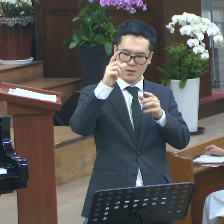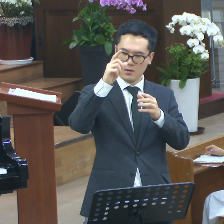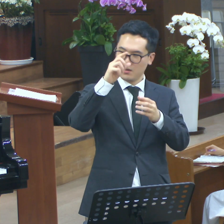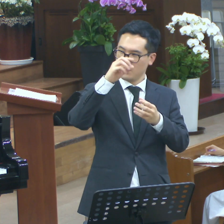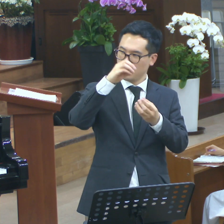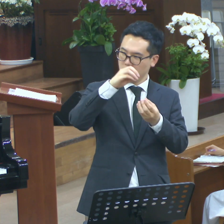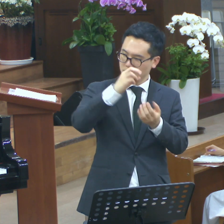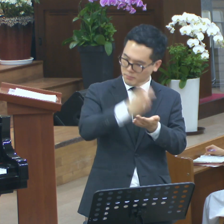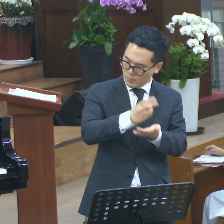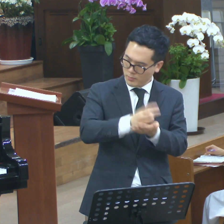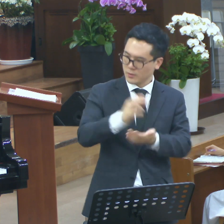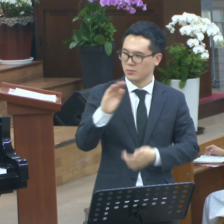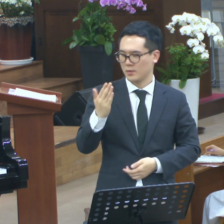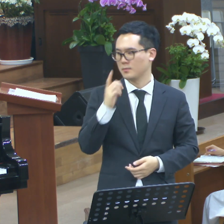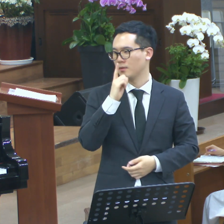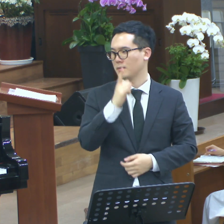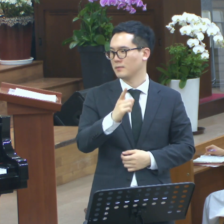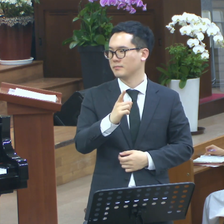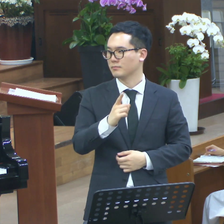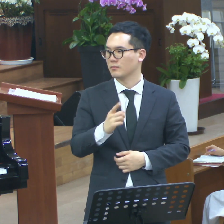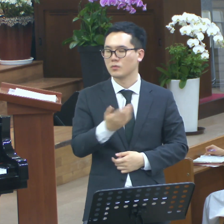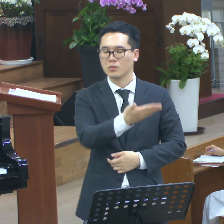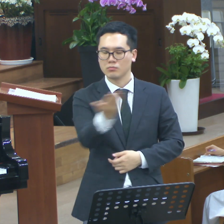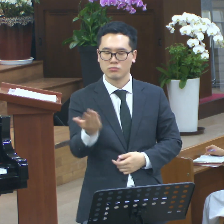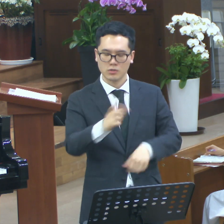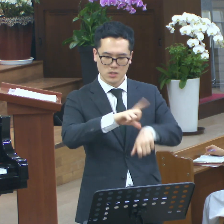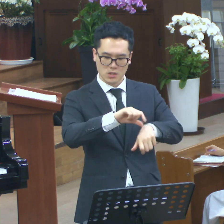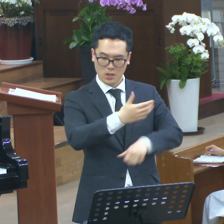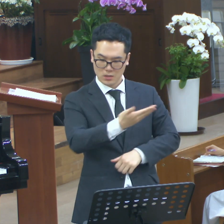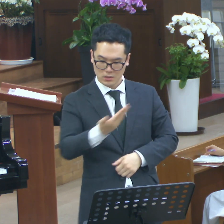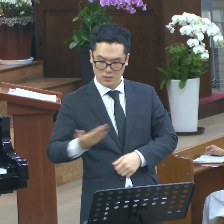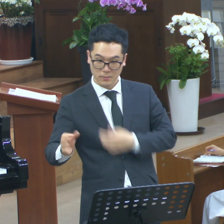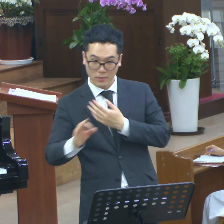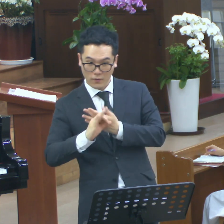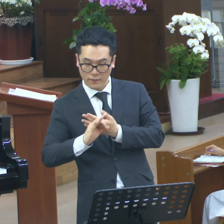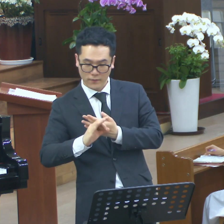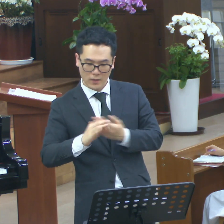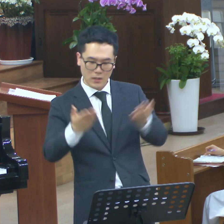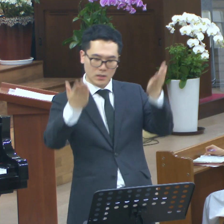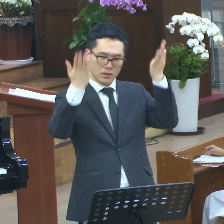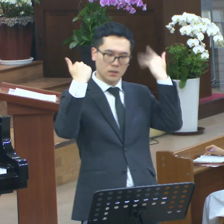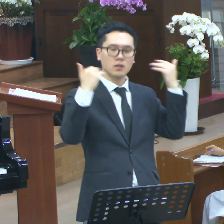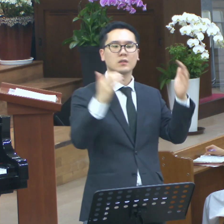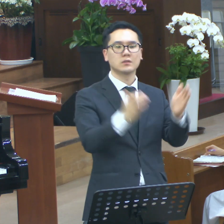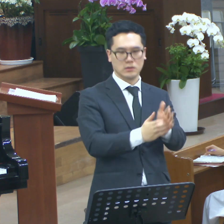세월이 지나면 다 지나가잖아요. 우리는 무엇을 남기고 세상을 떠나야 될까요?